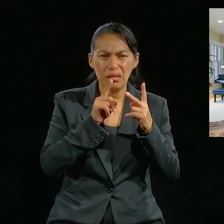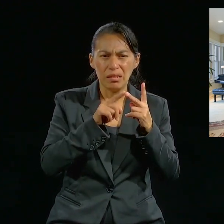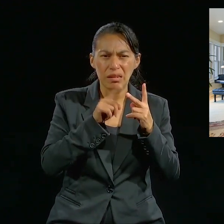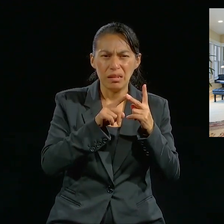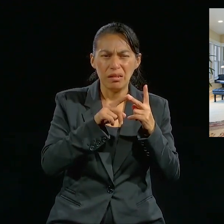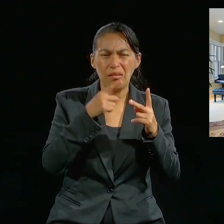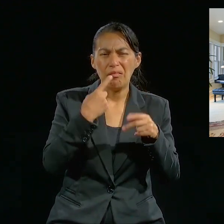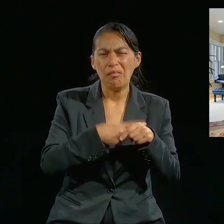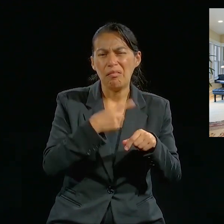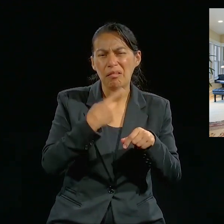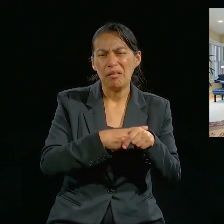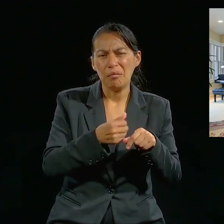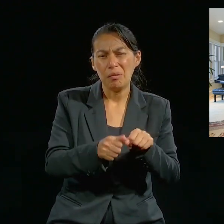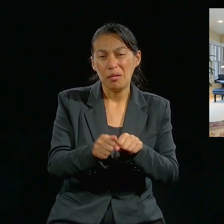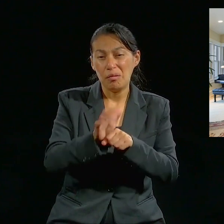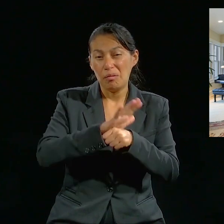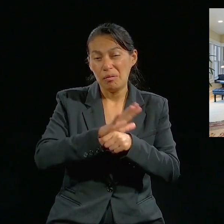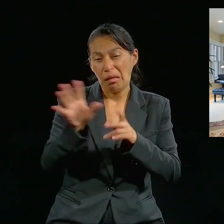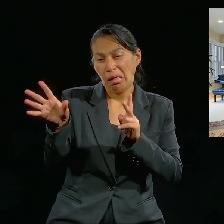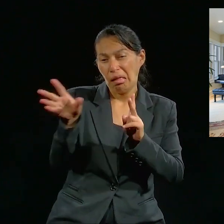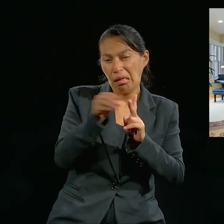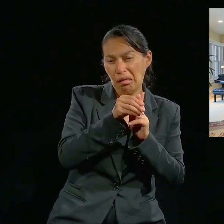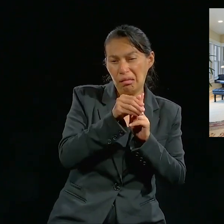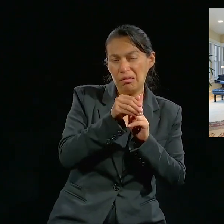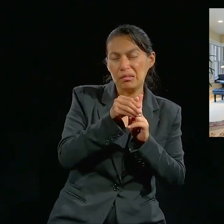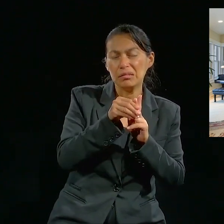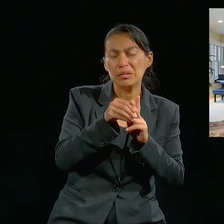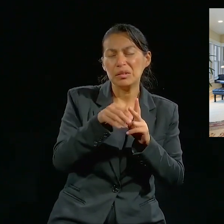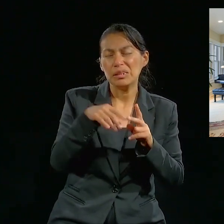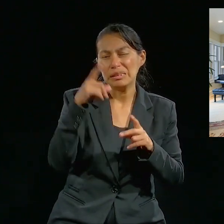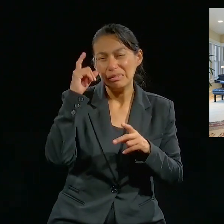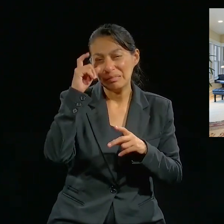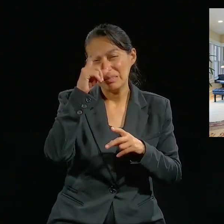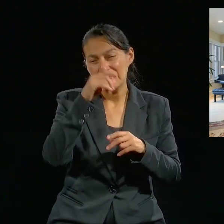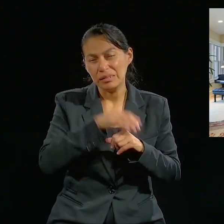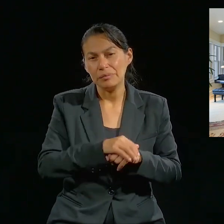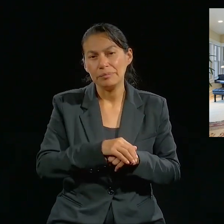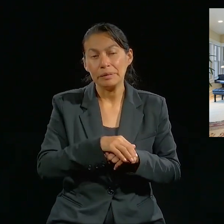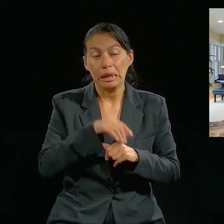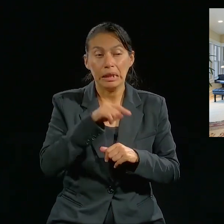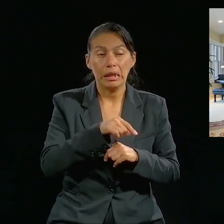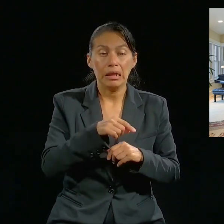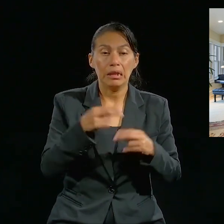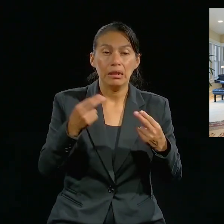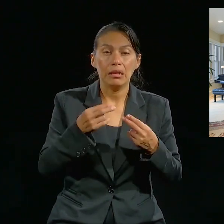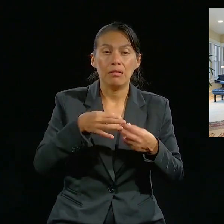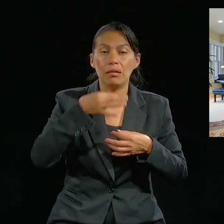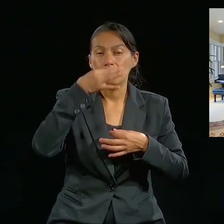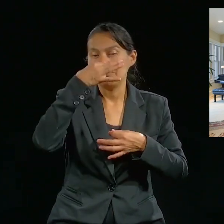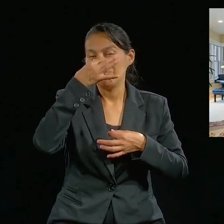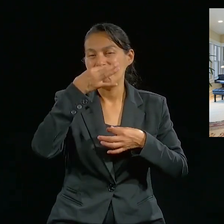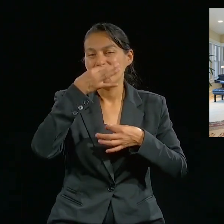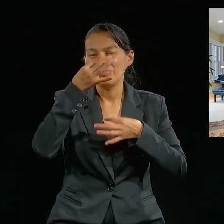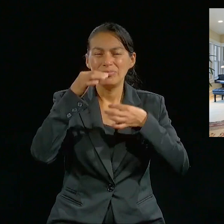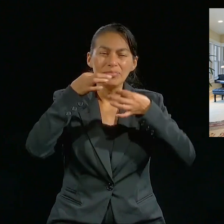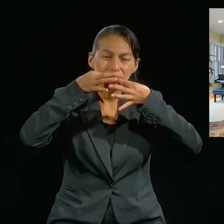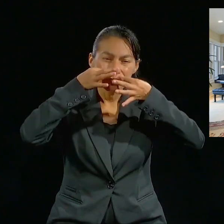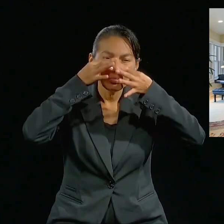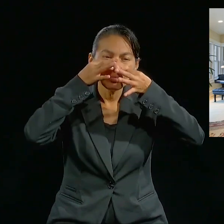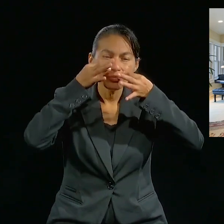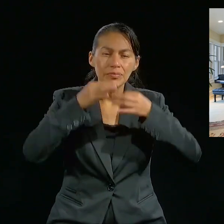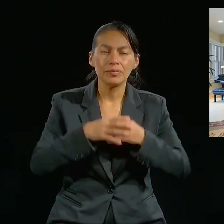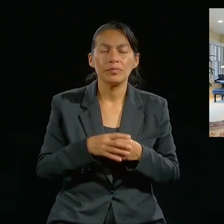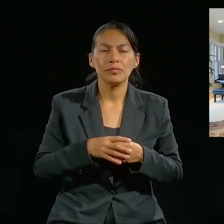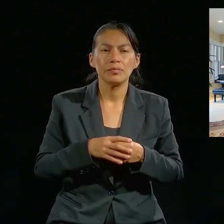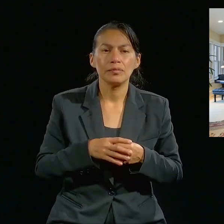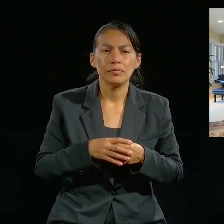salud era muy crítico. Yo recuerdo que llegó el momento en el que ella necesitó estar hospitalizada y